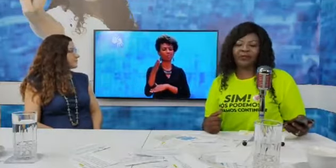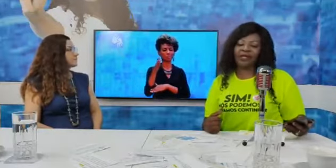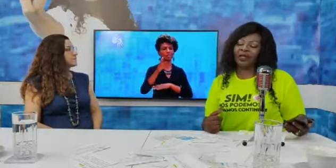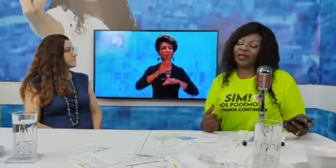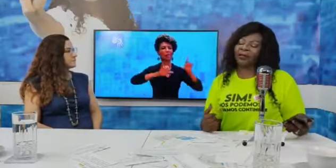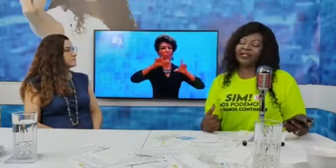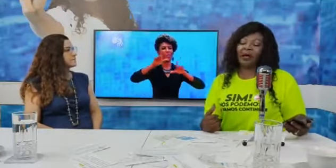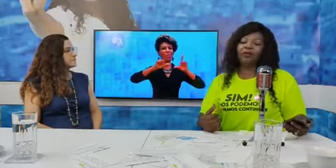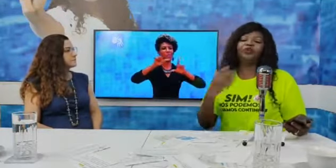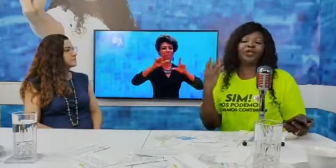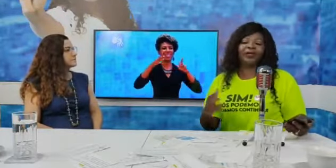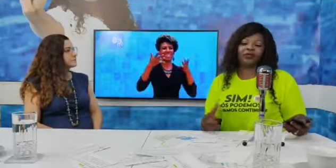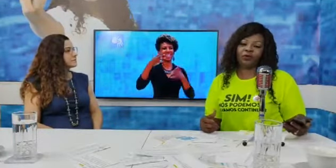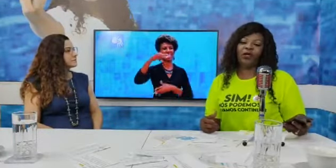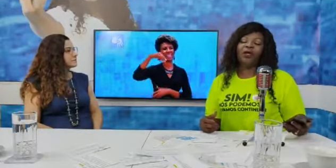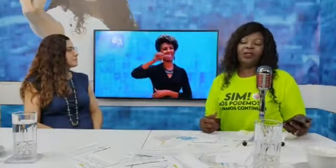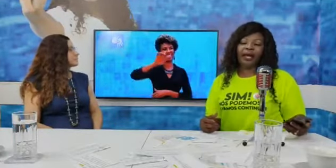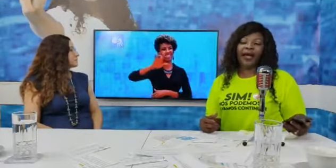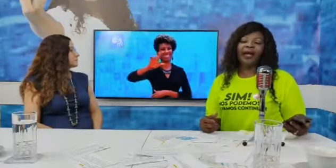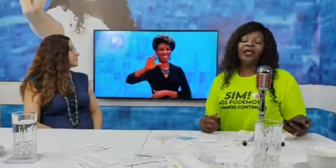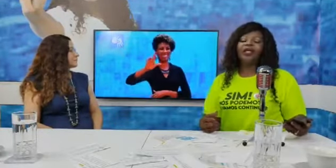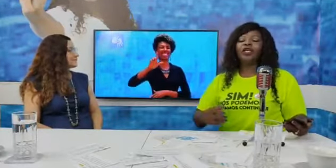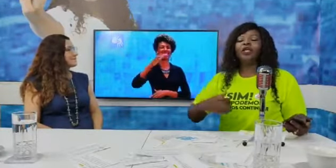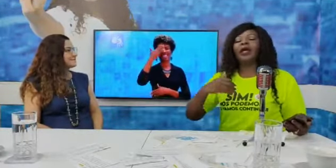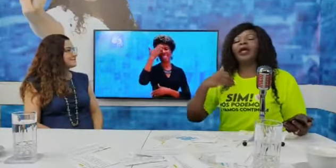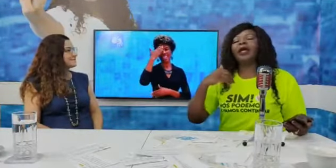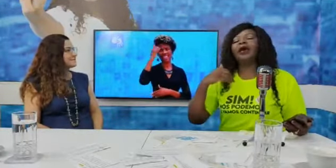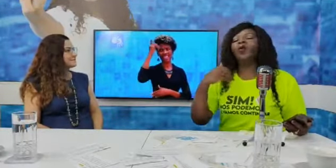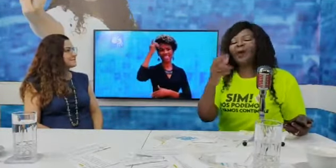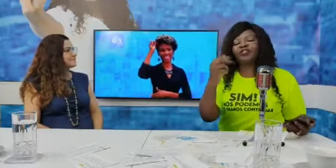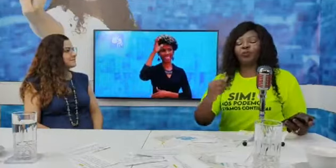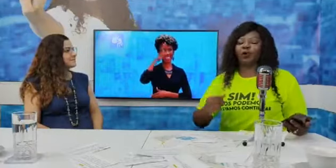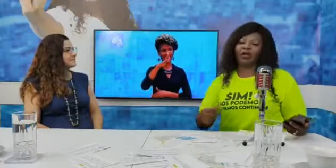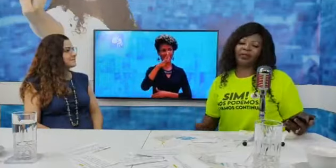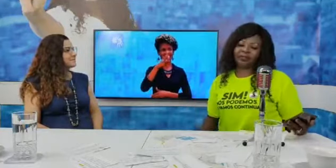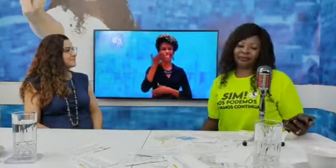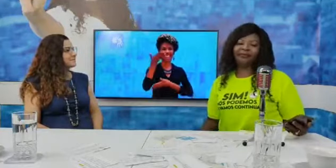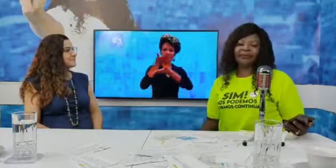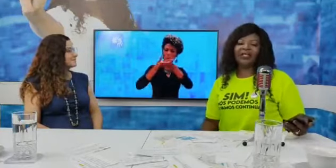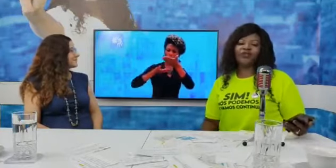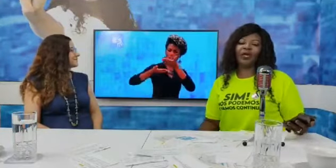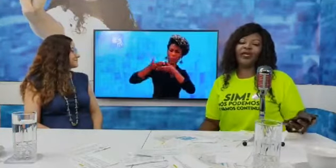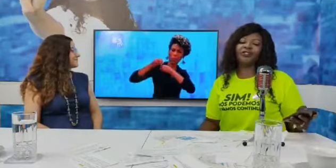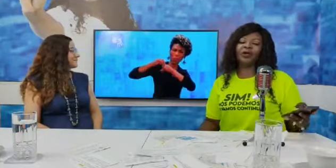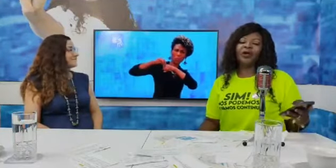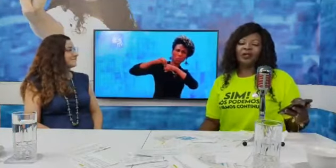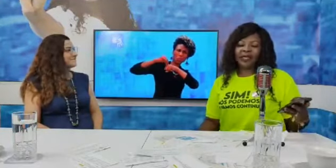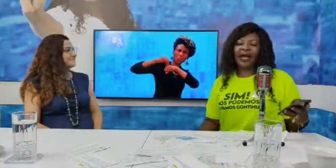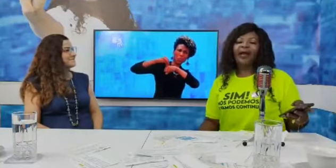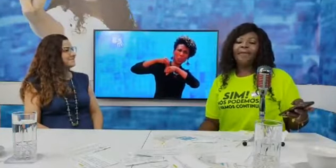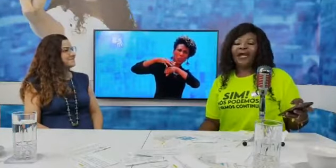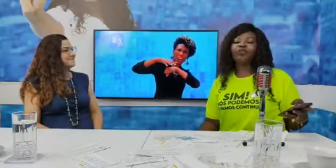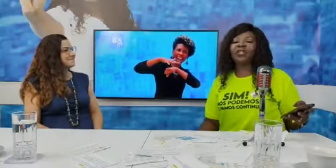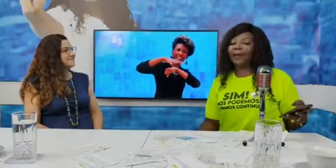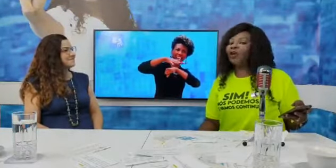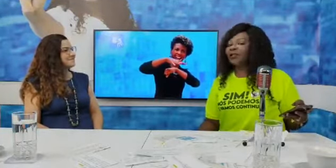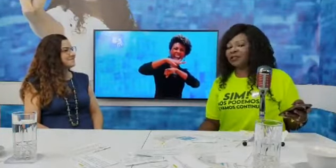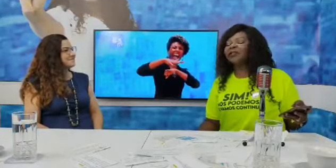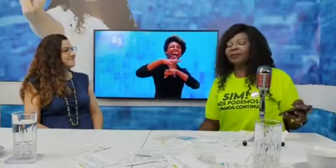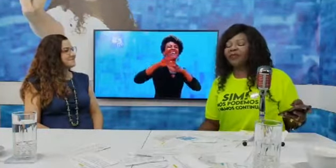GCM Maciel, Deus te abençoe, tá? E compartilhe o programa na sua rede, tá? Para